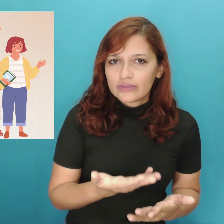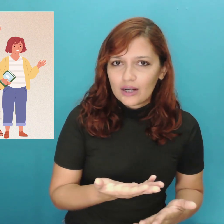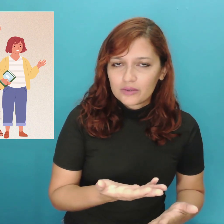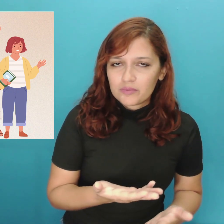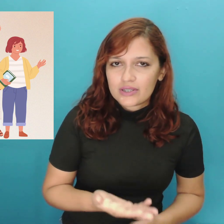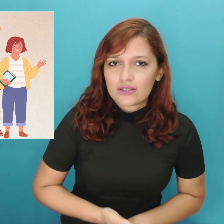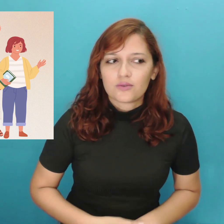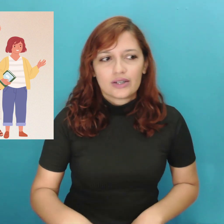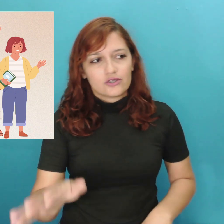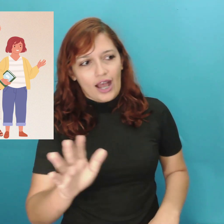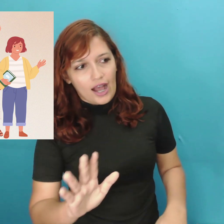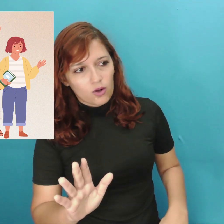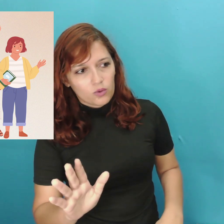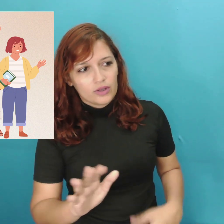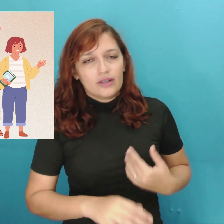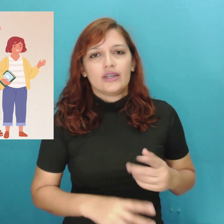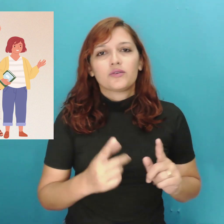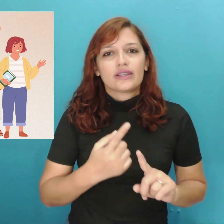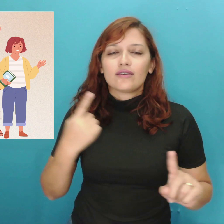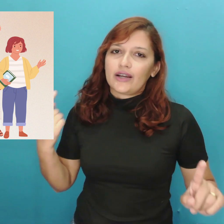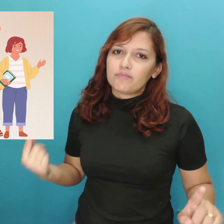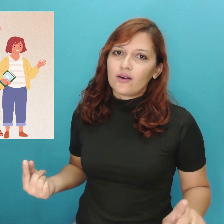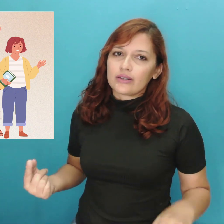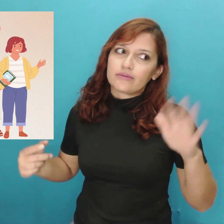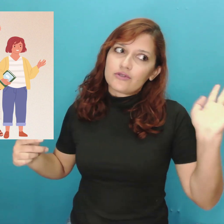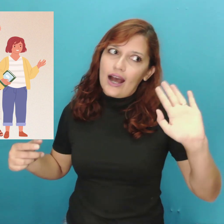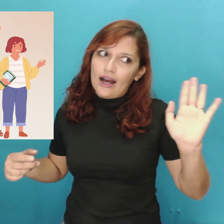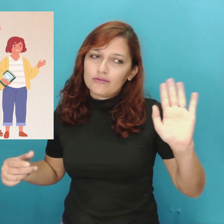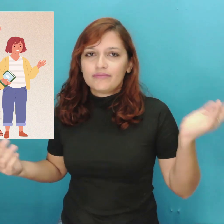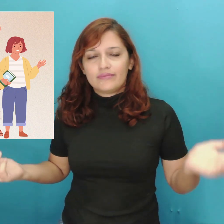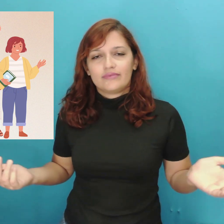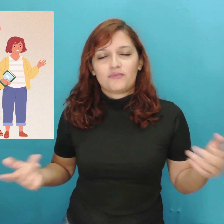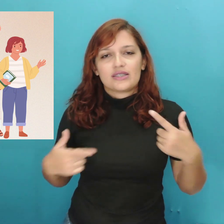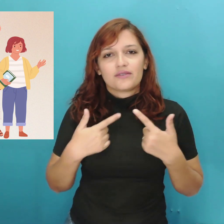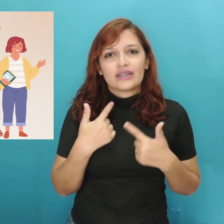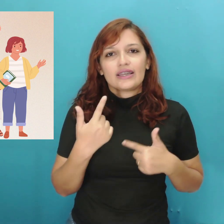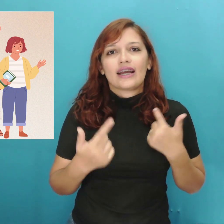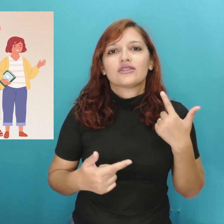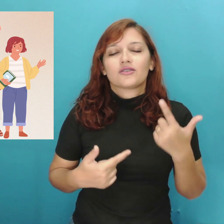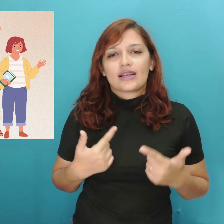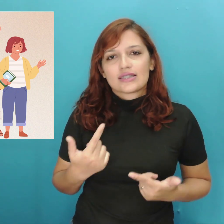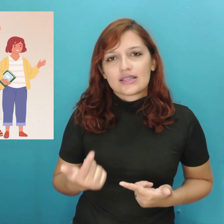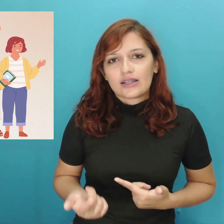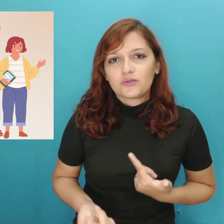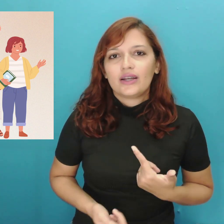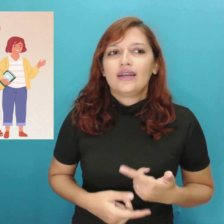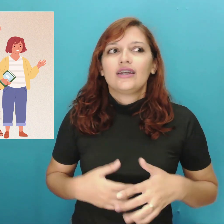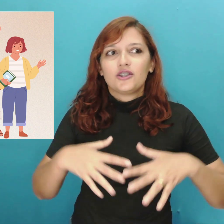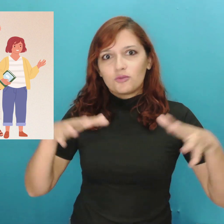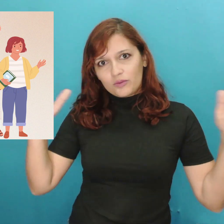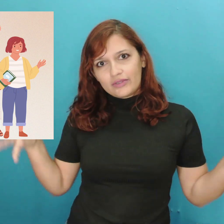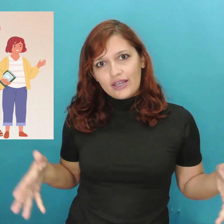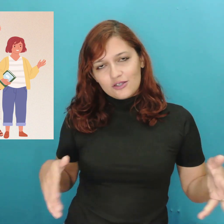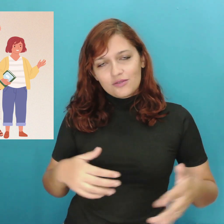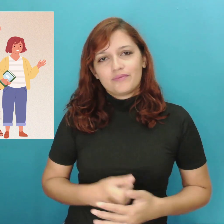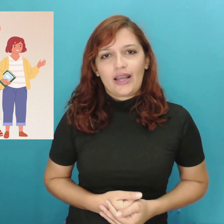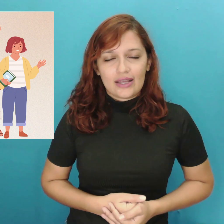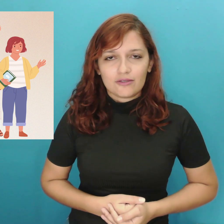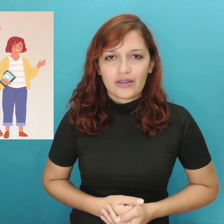outra pessoa, tchau, e quando ela vai embora, tchau. Mas você vê que a entonação e o contexto é